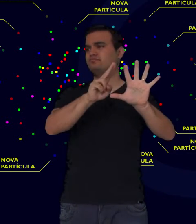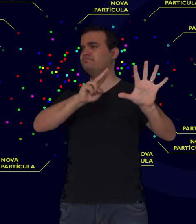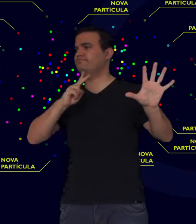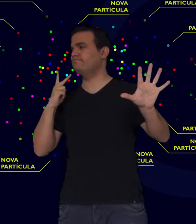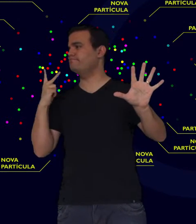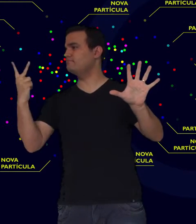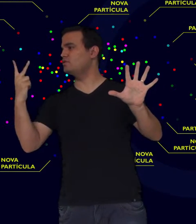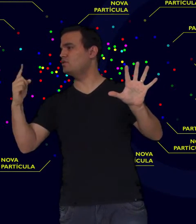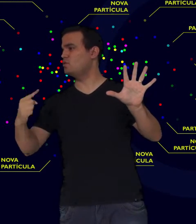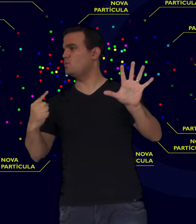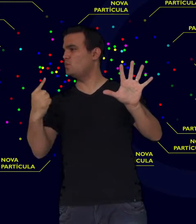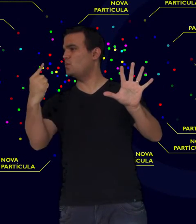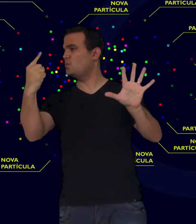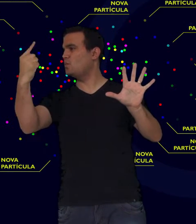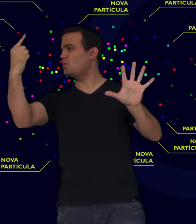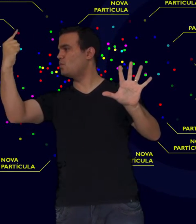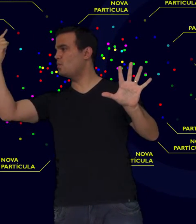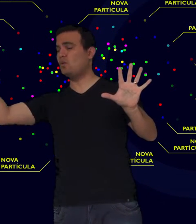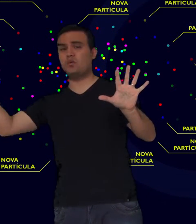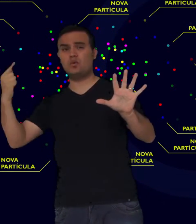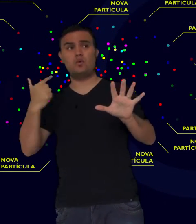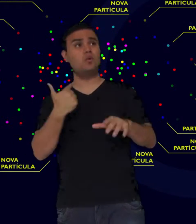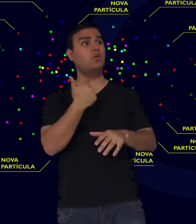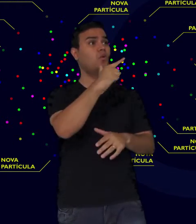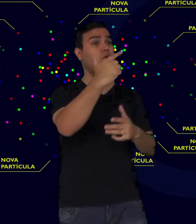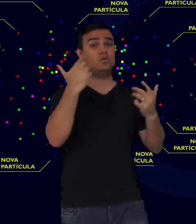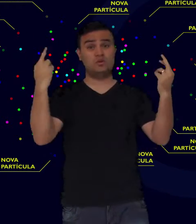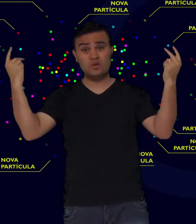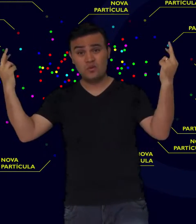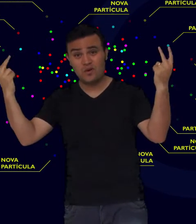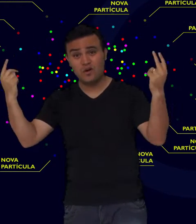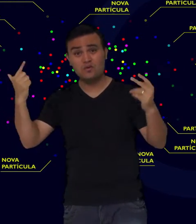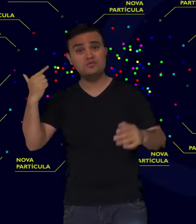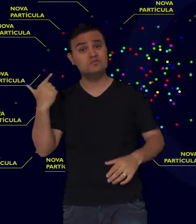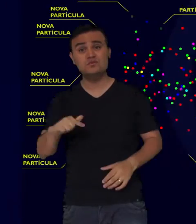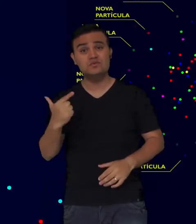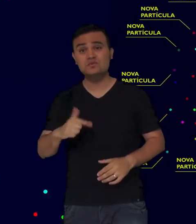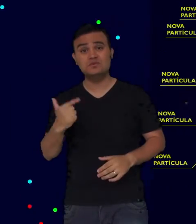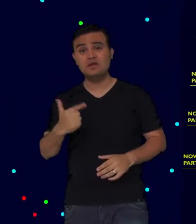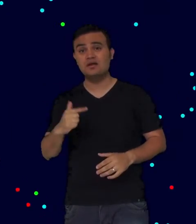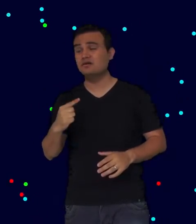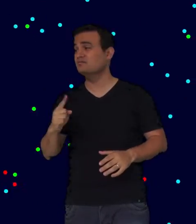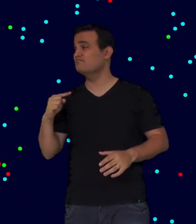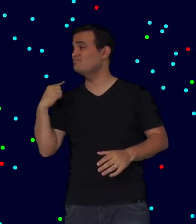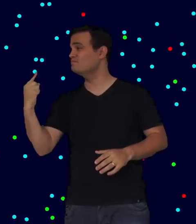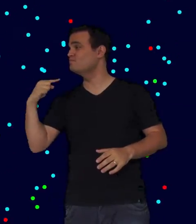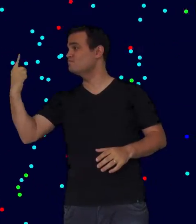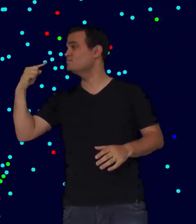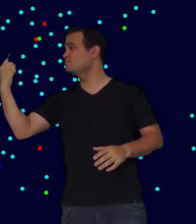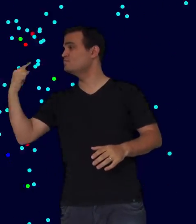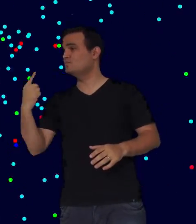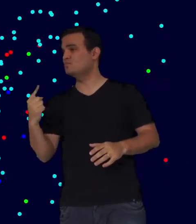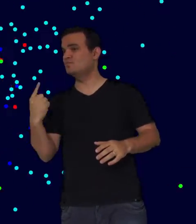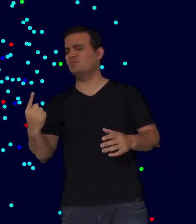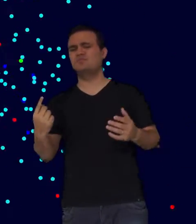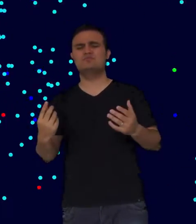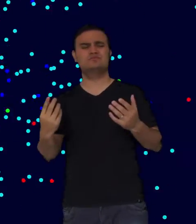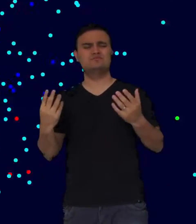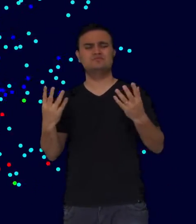que possuíam carga, massa e outras propriedades distintas, ou seja, centenas de partículas